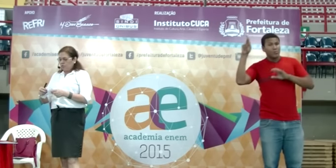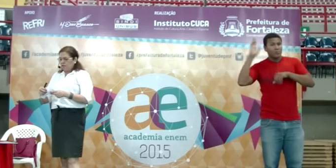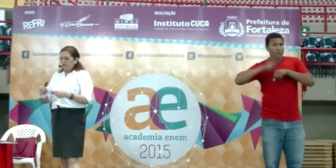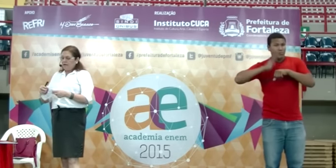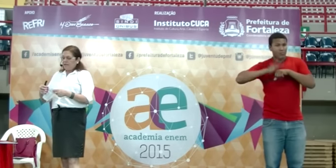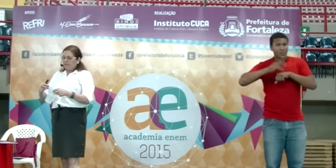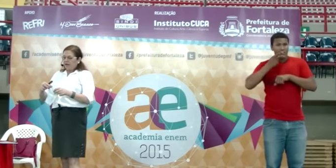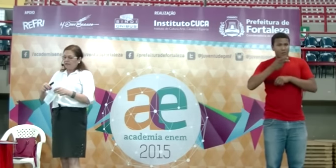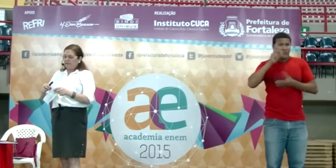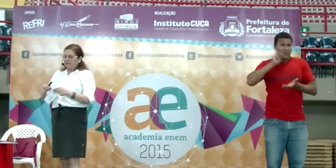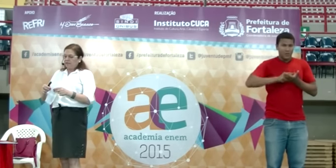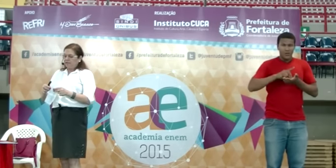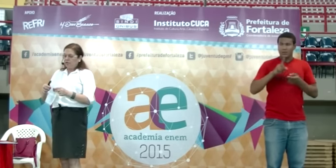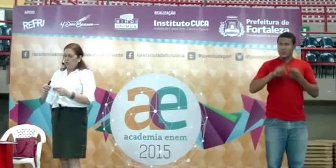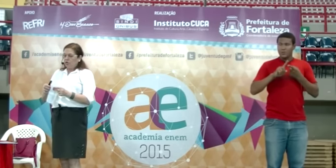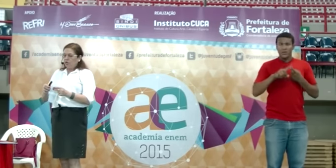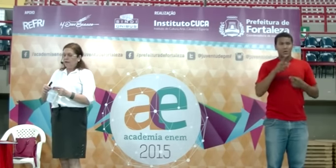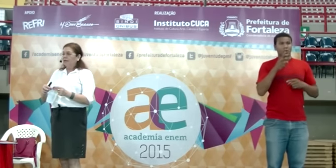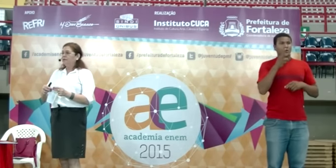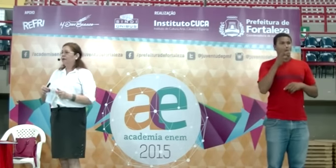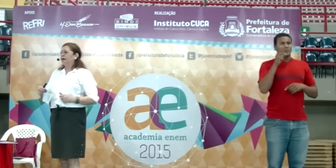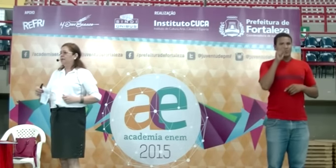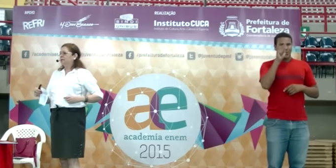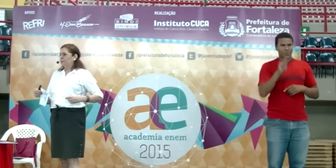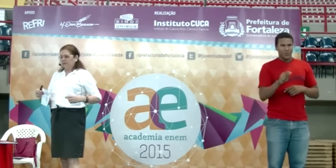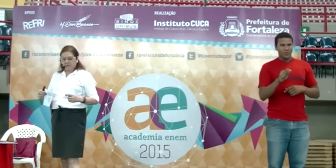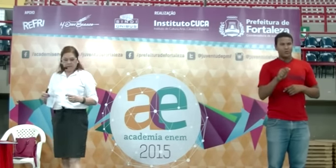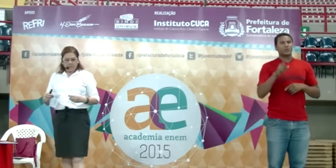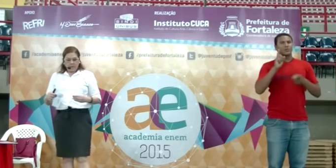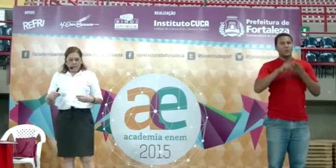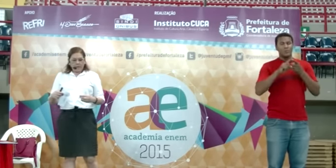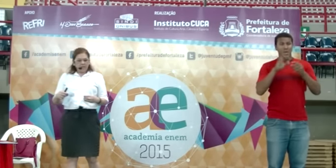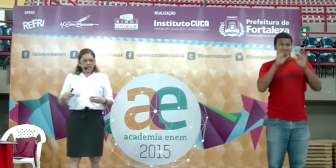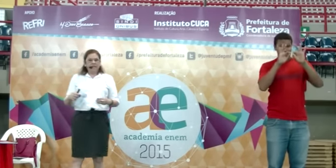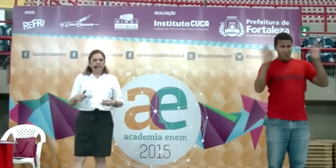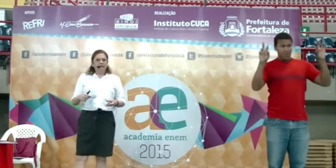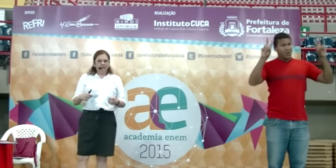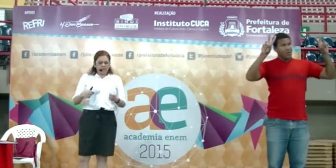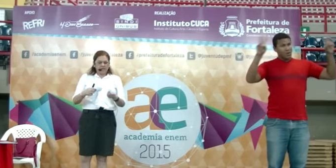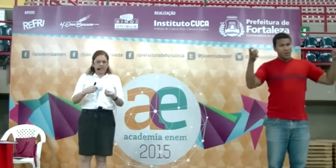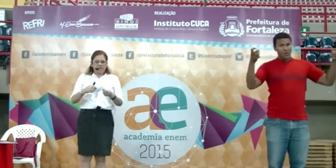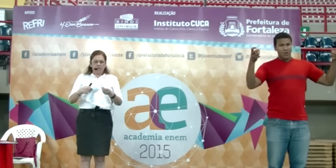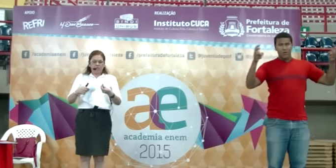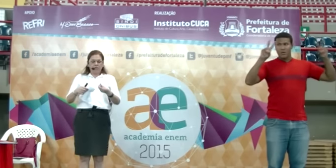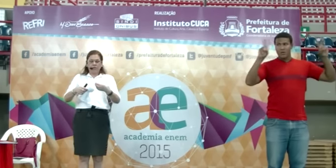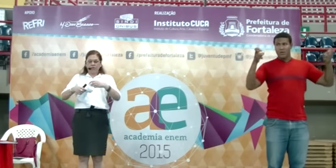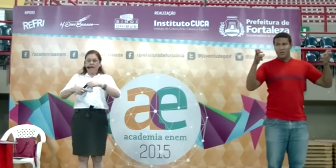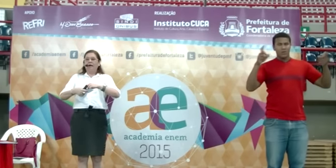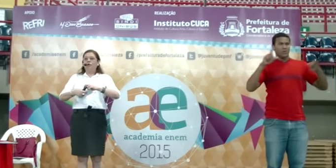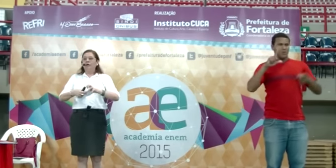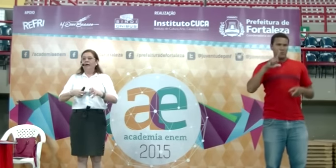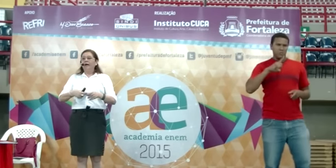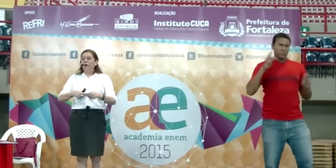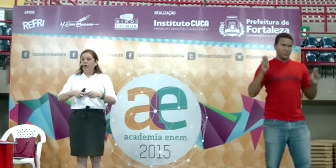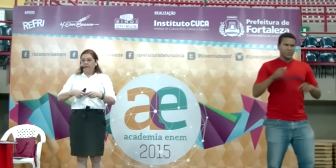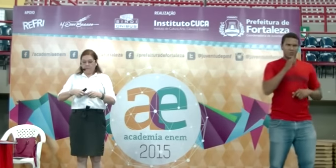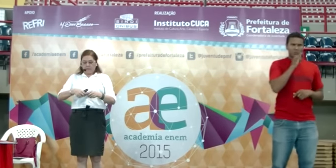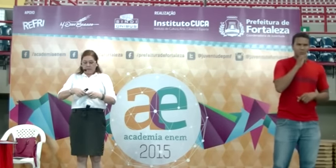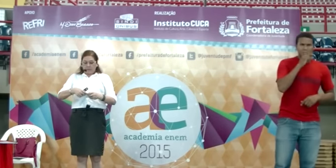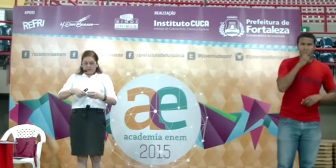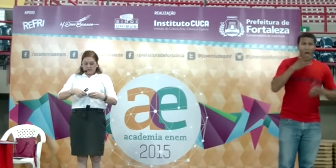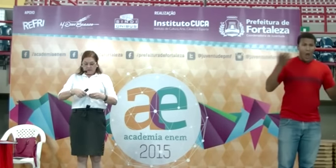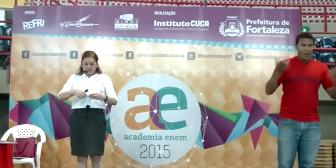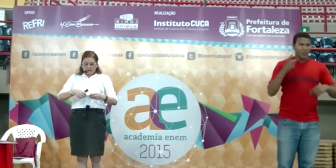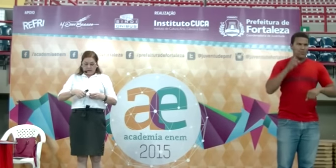2 pontos, e a frase que ela citou, entre aspas. Pode ser dado estatístico, agora é a